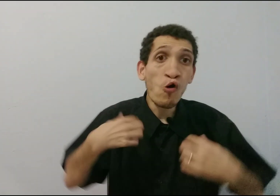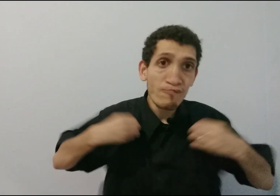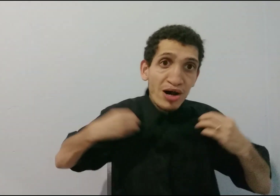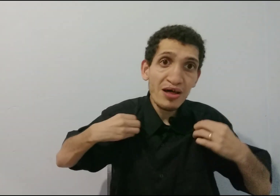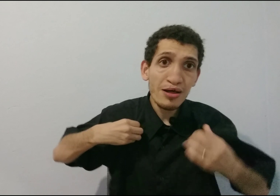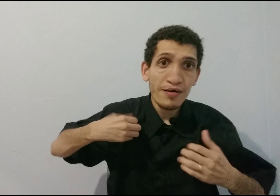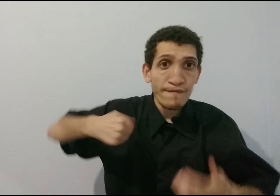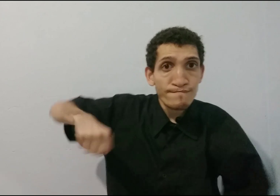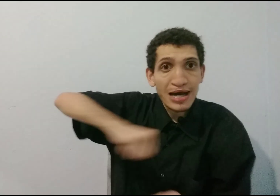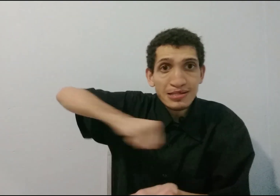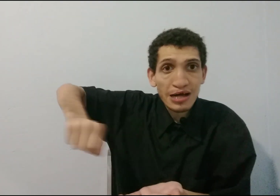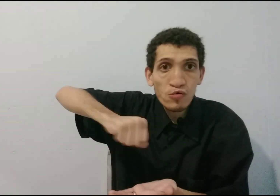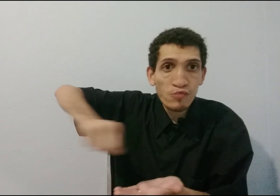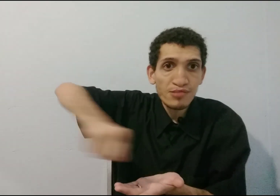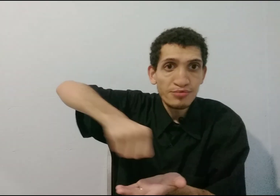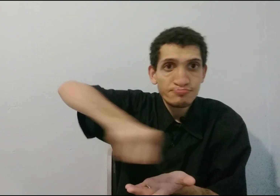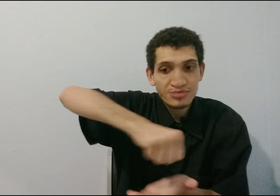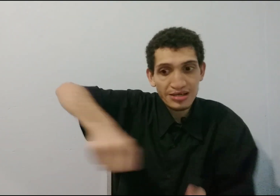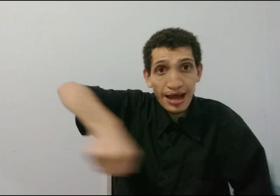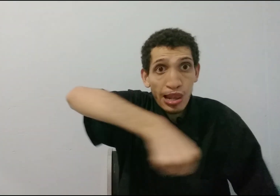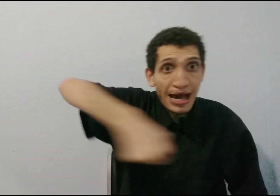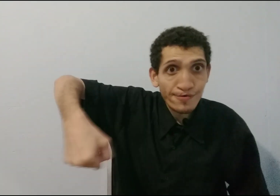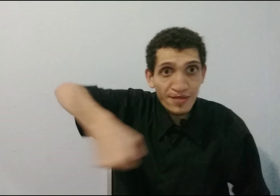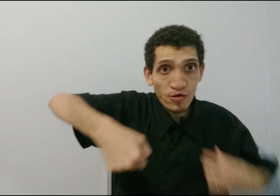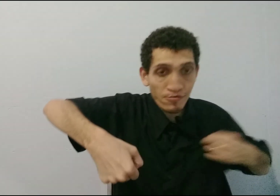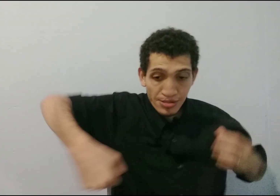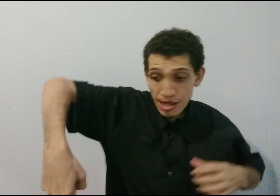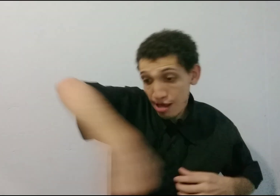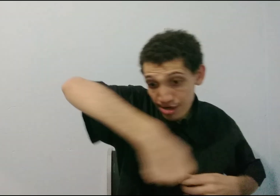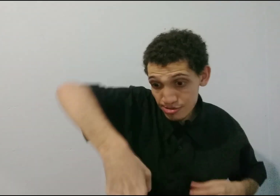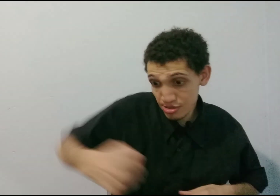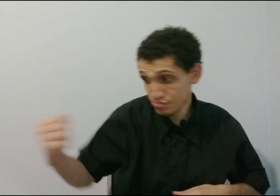Roupa, né? Passar a roupa. Aí é claro, né? A roupa que você está lá passando.